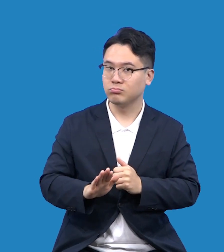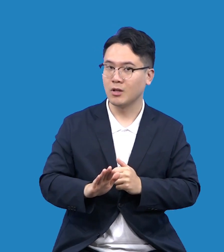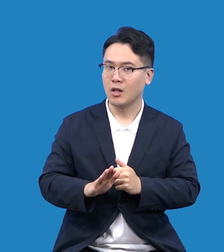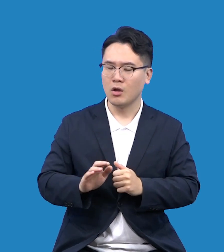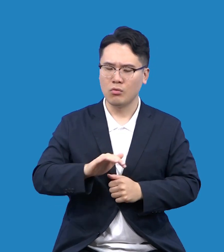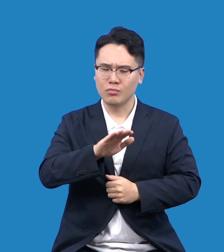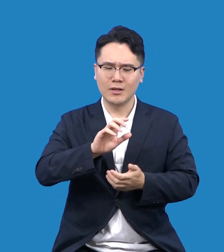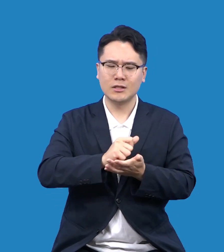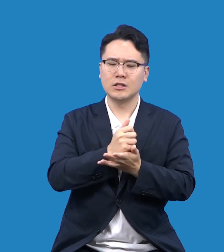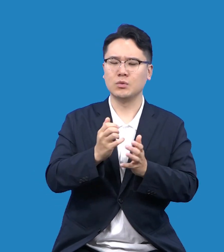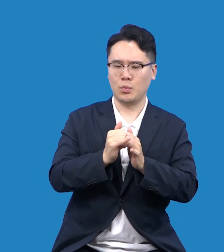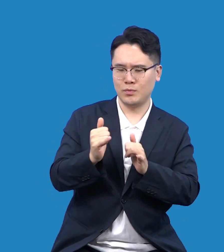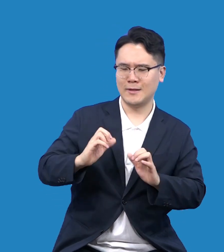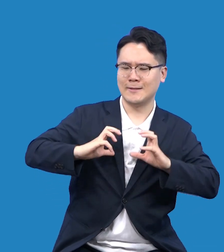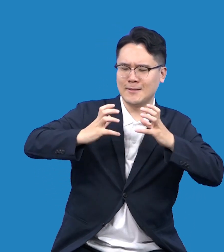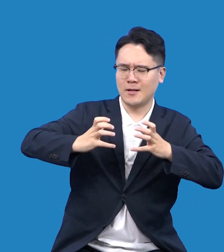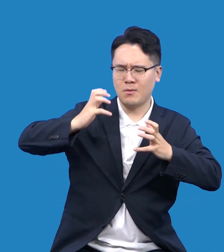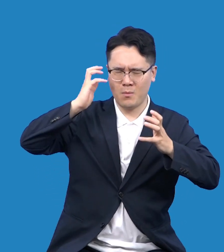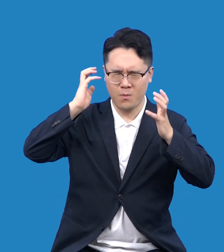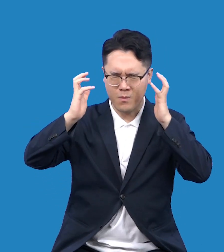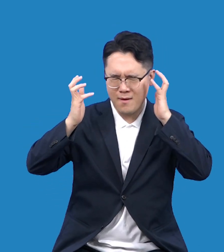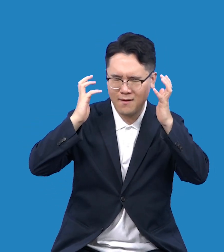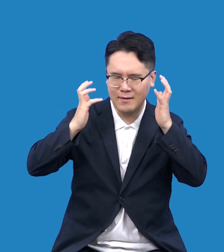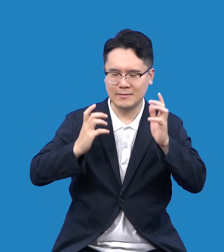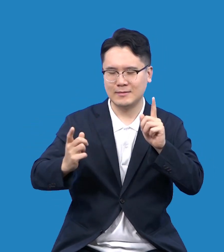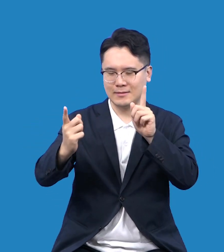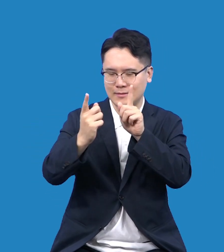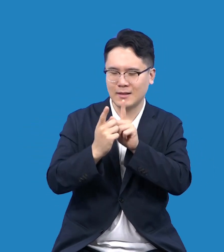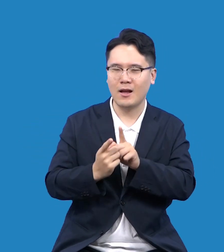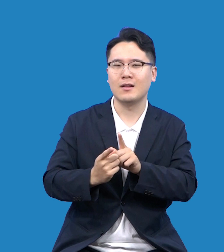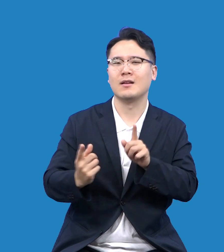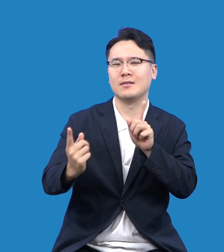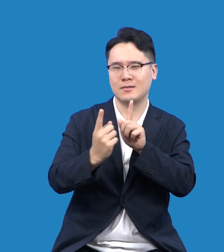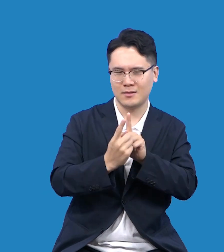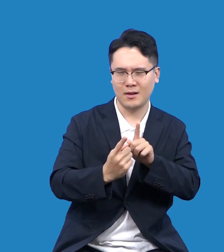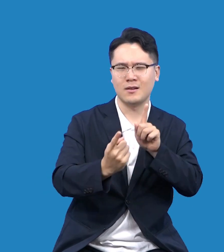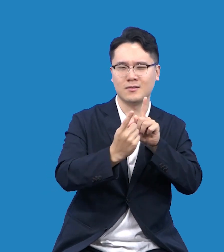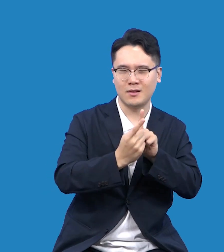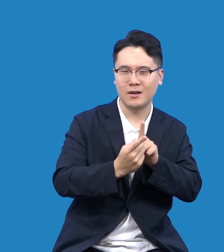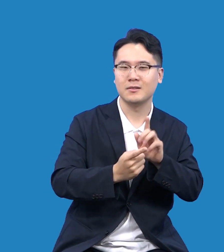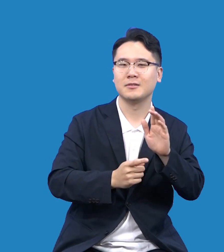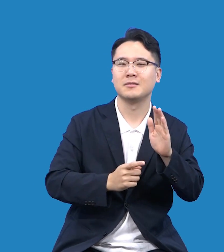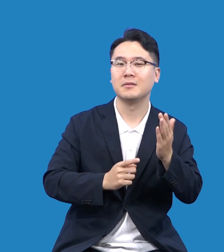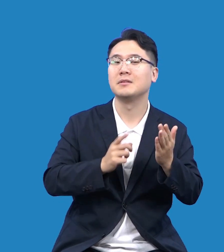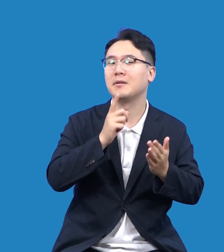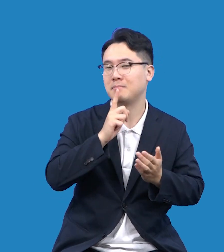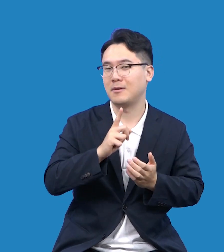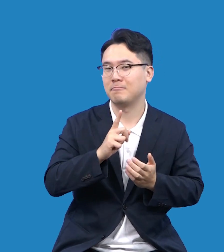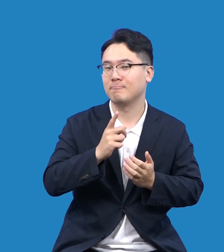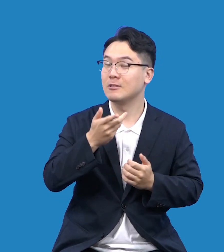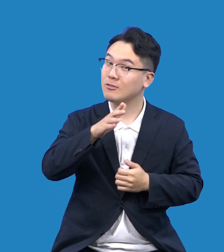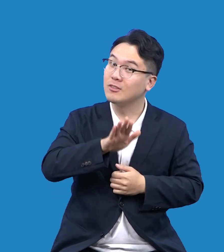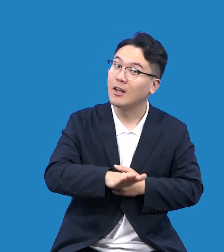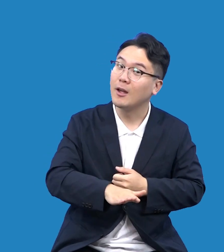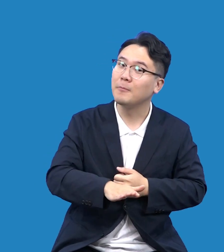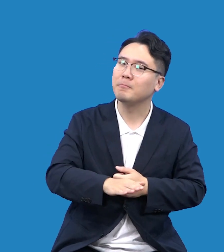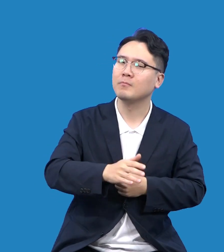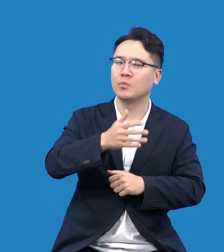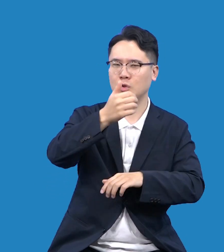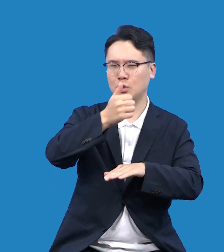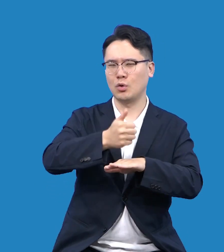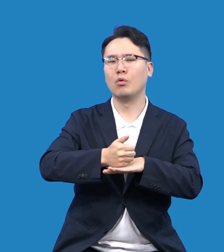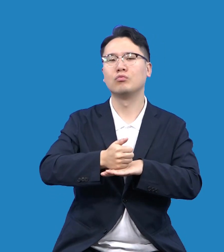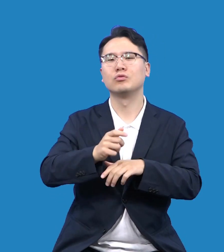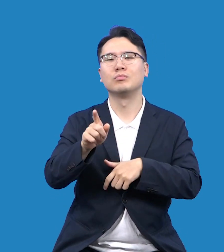당한다고, 역경을 당한다고, 시련을 당한다고 말합니다. 그러나 이렇게 말합니다. 이런 환난